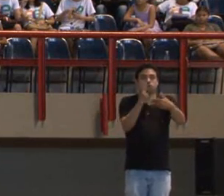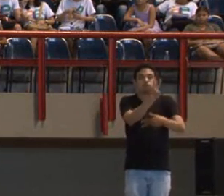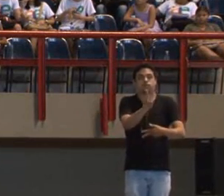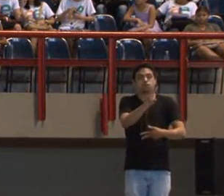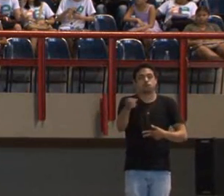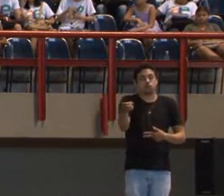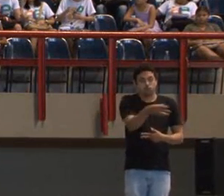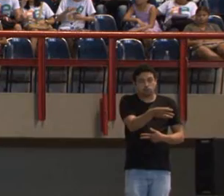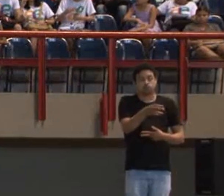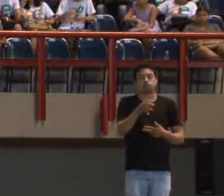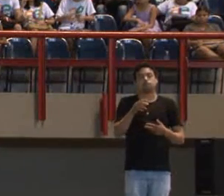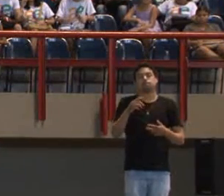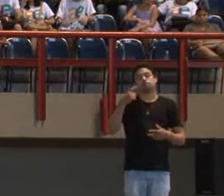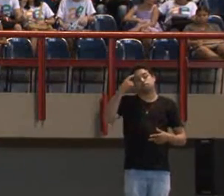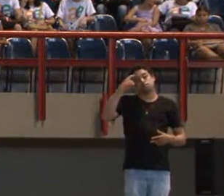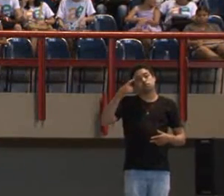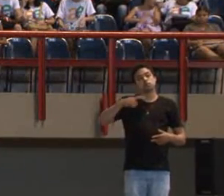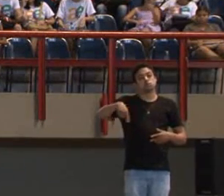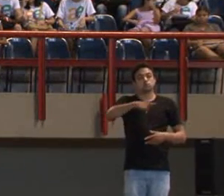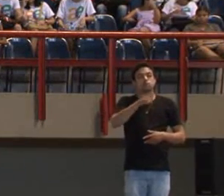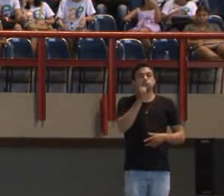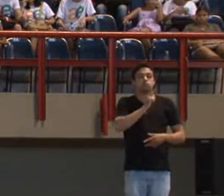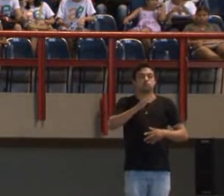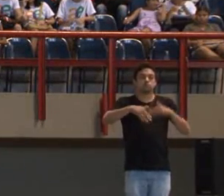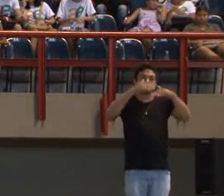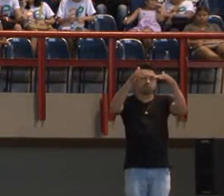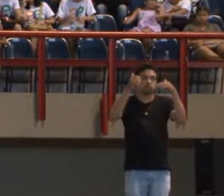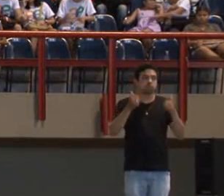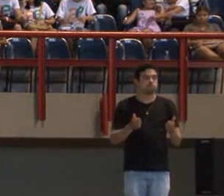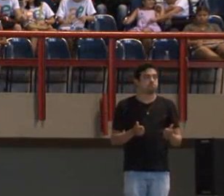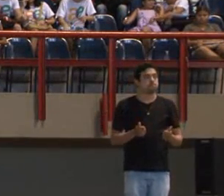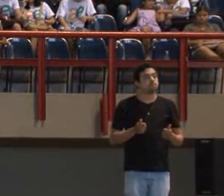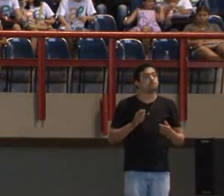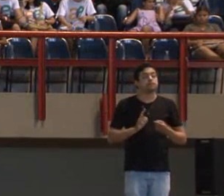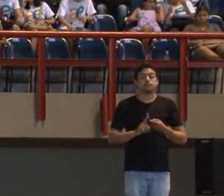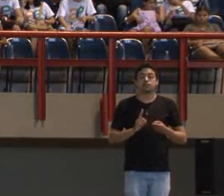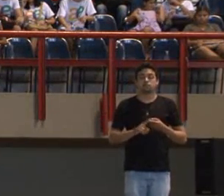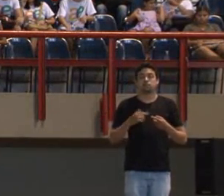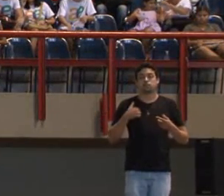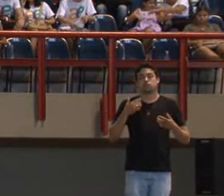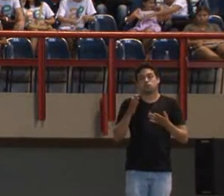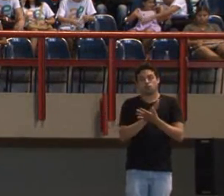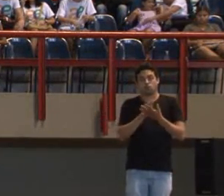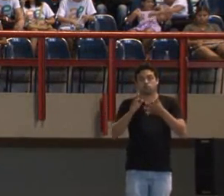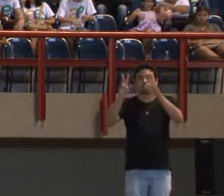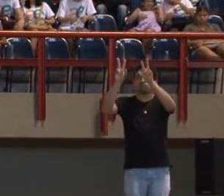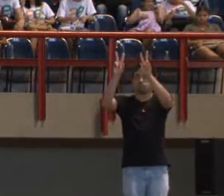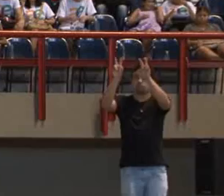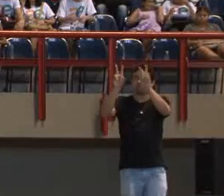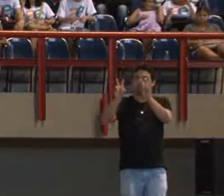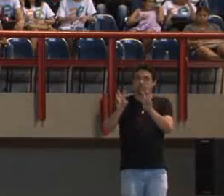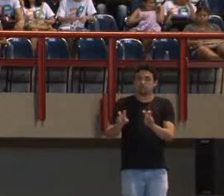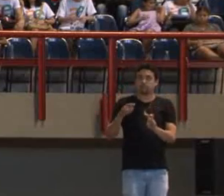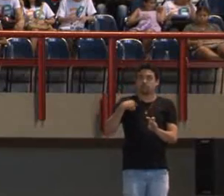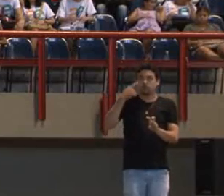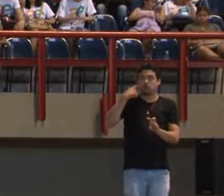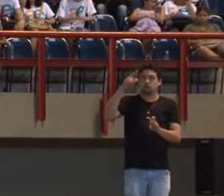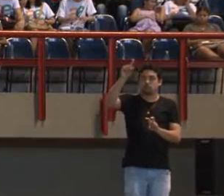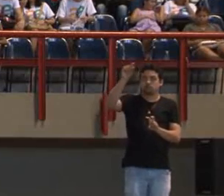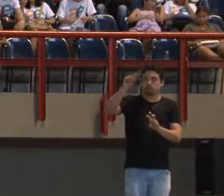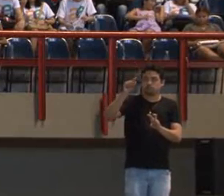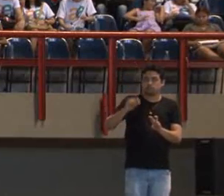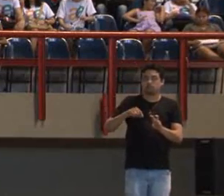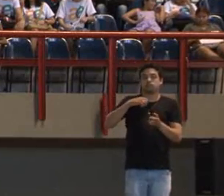vestibular. Espero que a gente consiga desenvolver um trabalho a contento. Eu escolhi alguns conteúdos, vocês têm o material impresso em